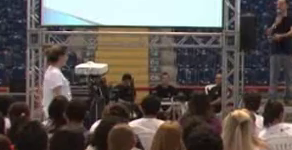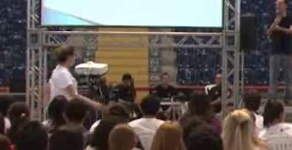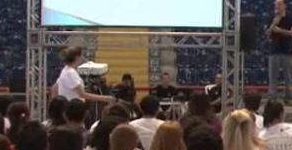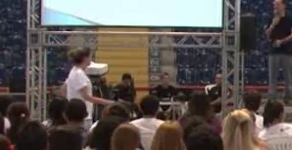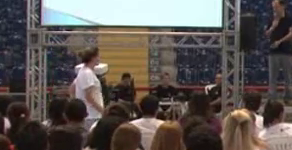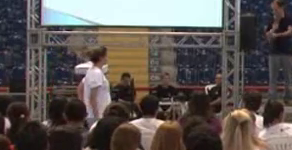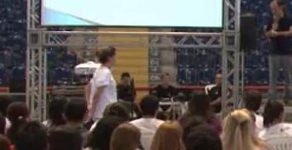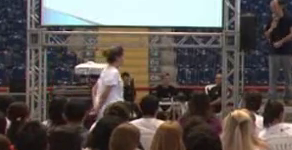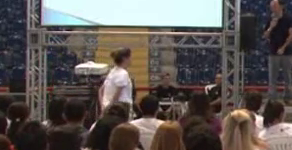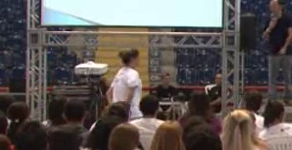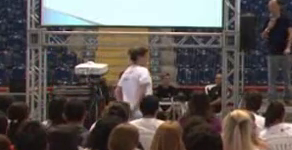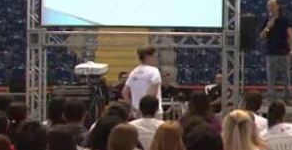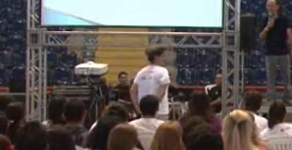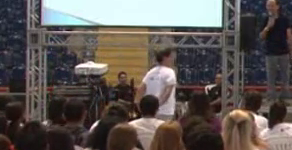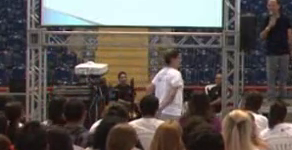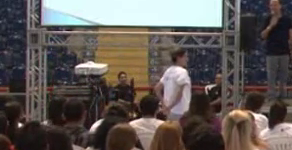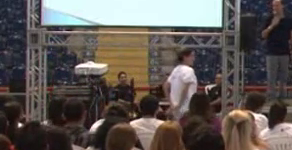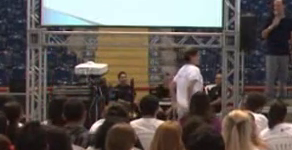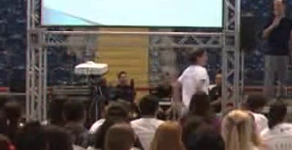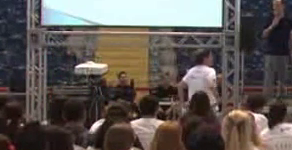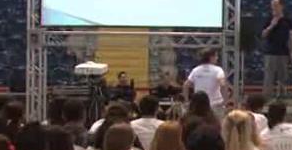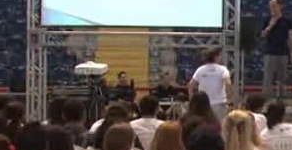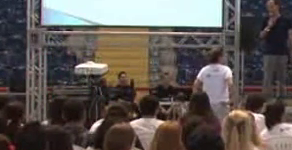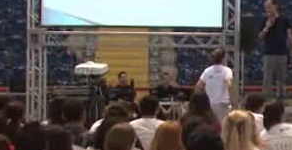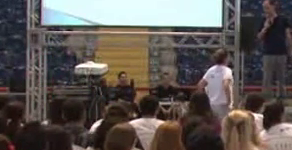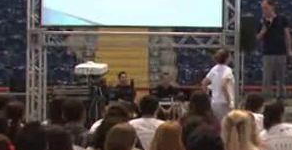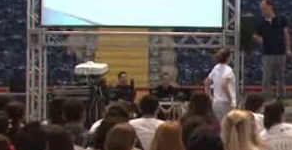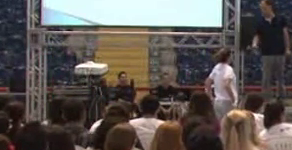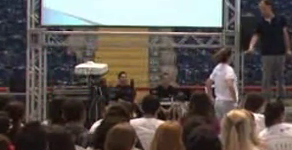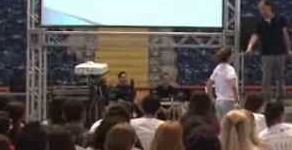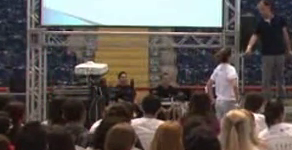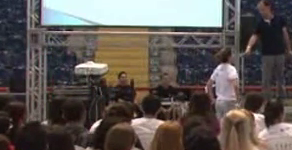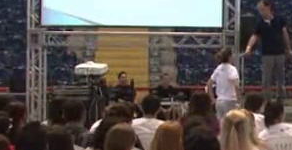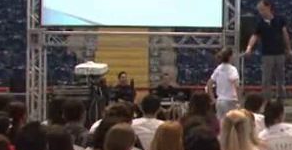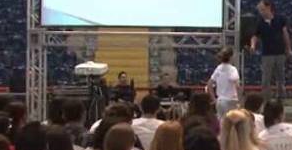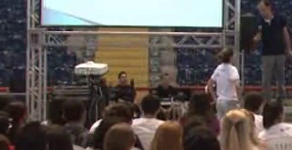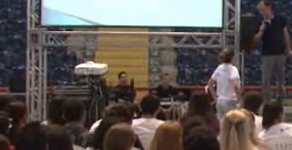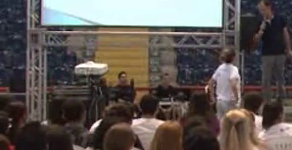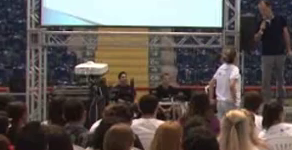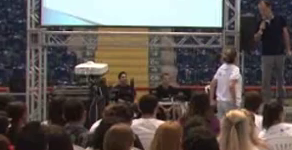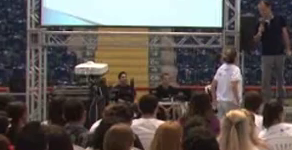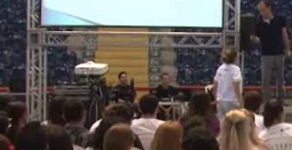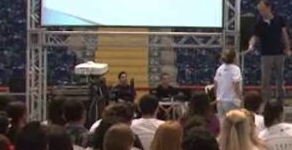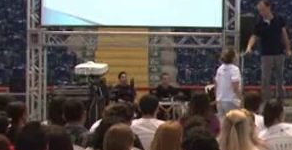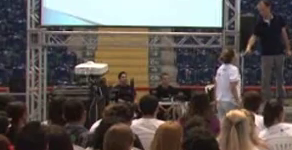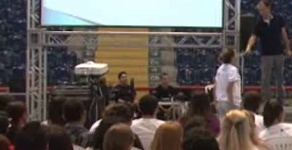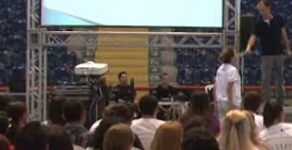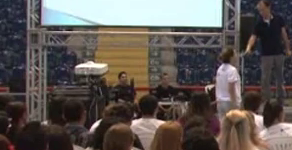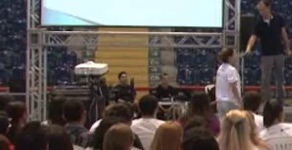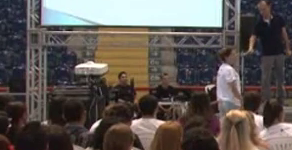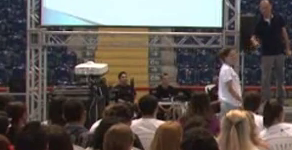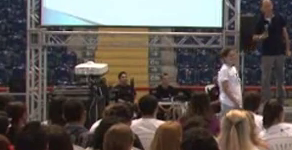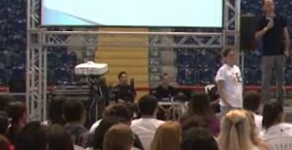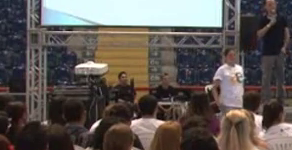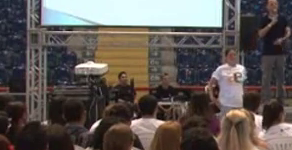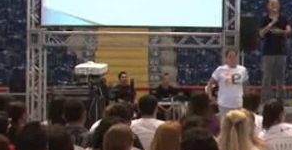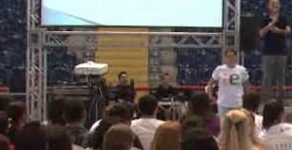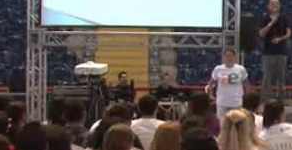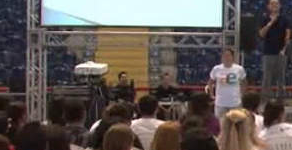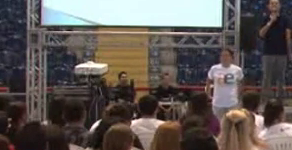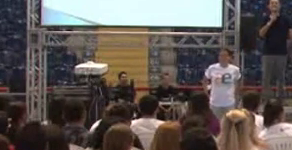cada uma vez que quem não votar nada mas rapaz começa o nome diga tália chega bem alto natália